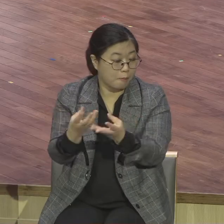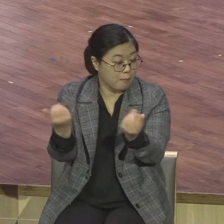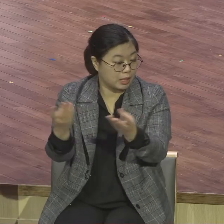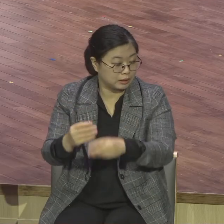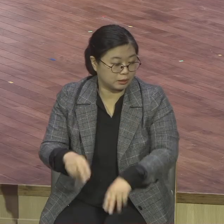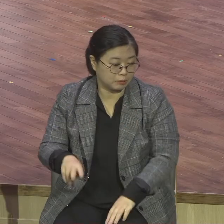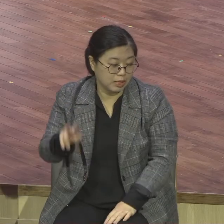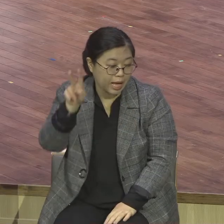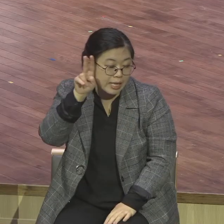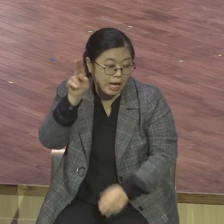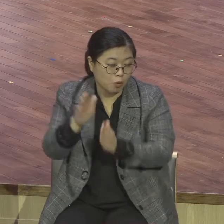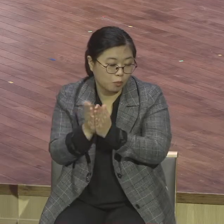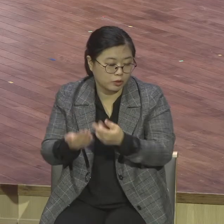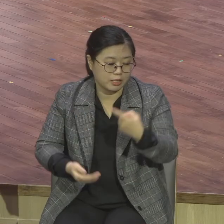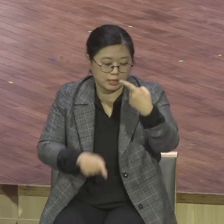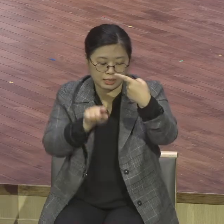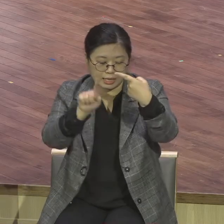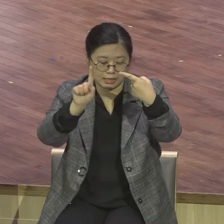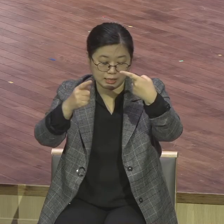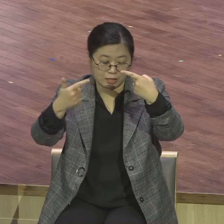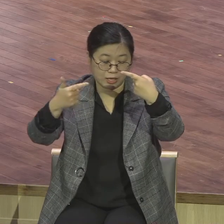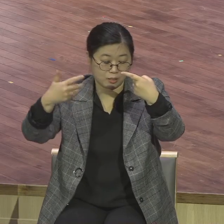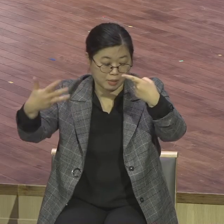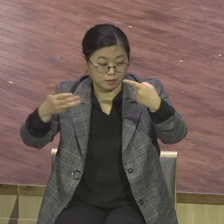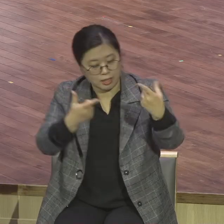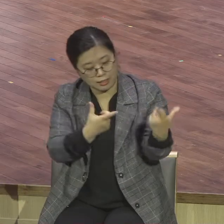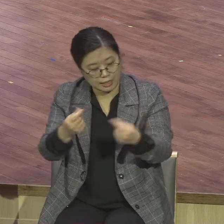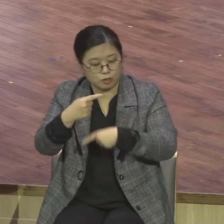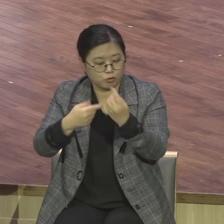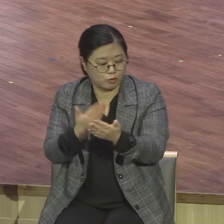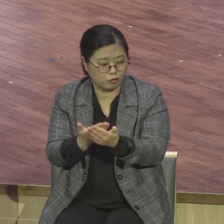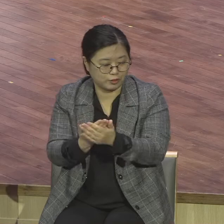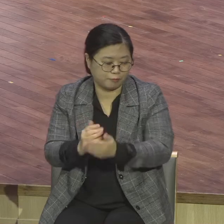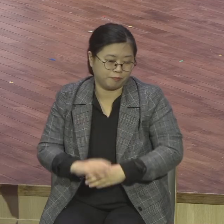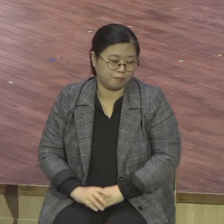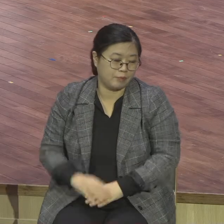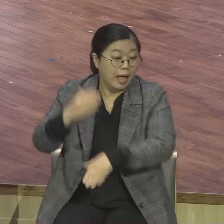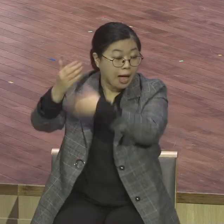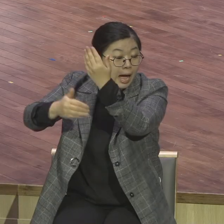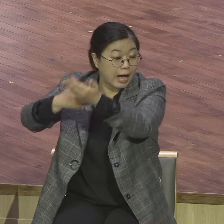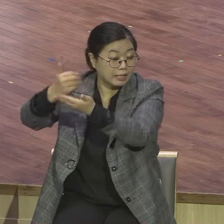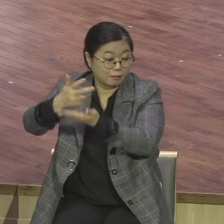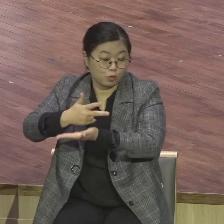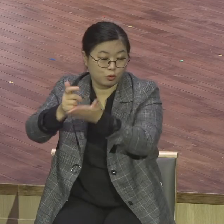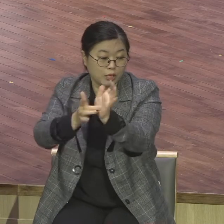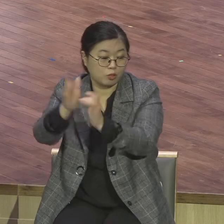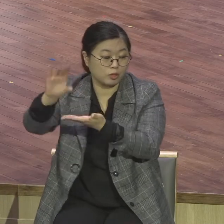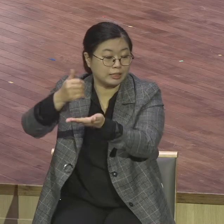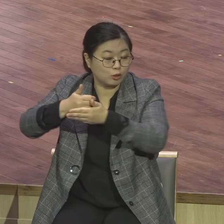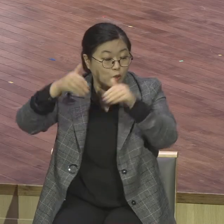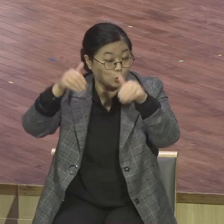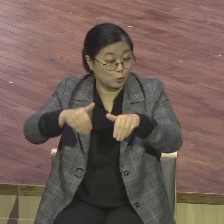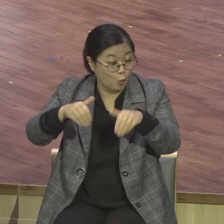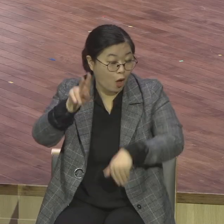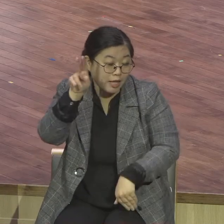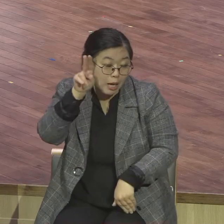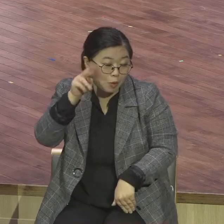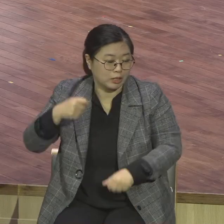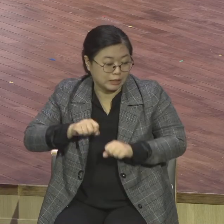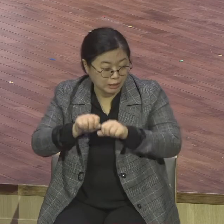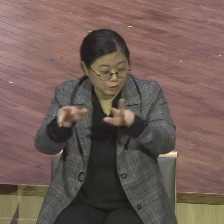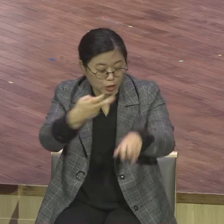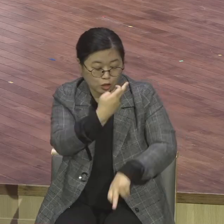1절에서 8절 말씀입니다. 하나님과 주 예수 그리스도의 종 야고보는 흩어져 있는 열두 지파에게